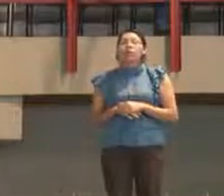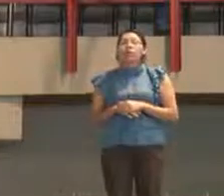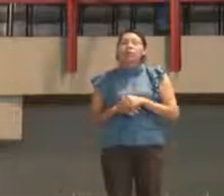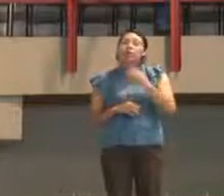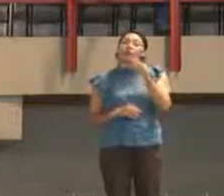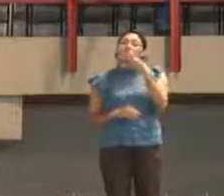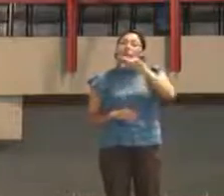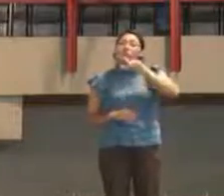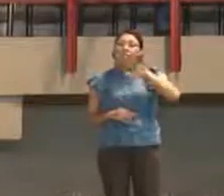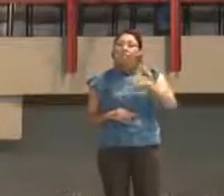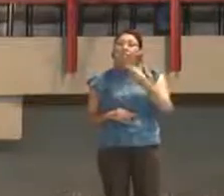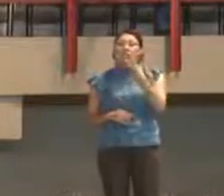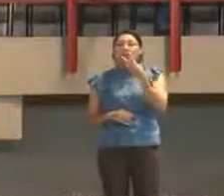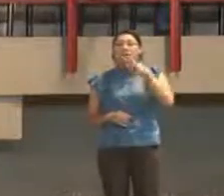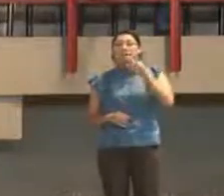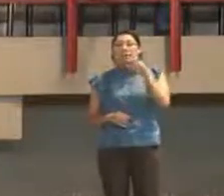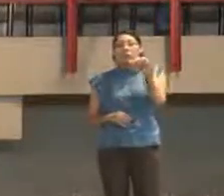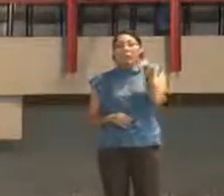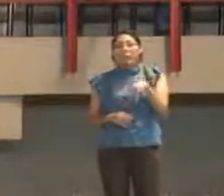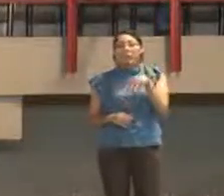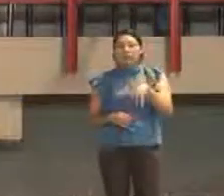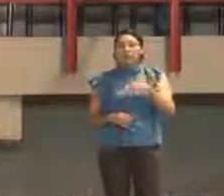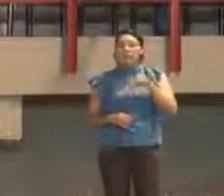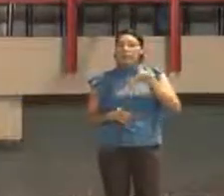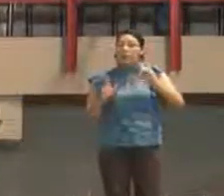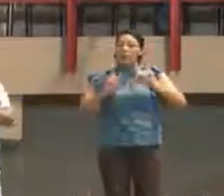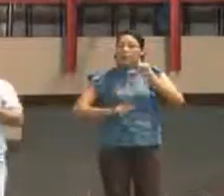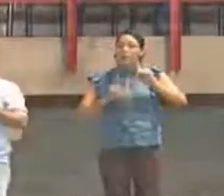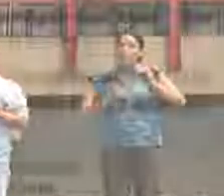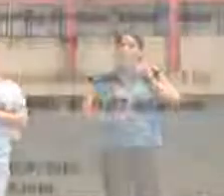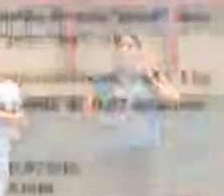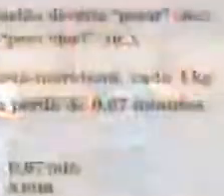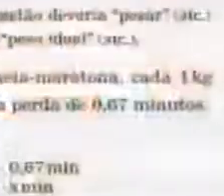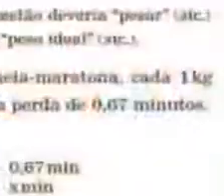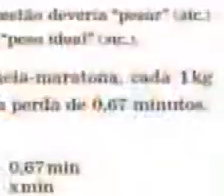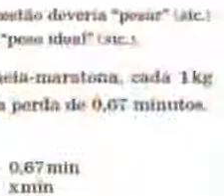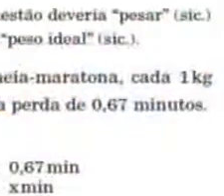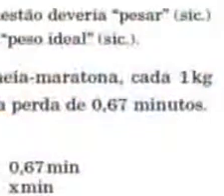3,35 minutos. E a resposta correta é a letra E.